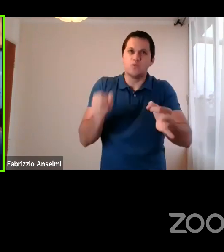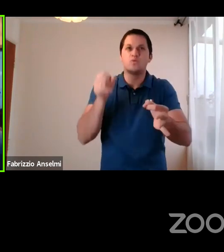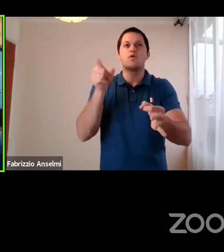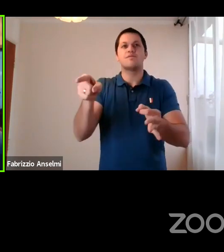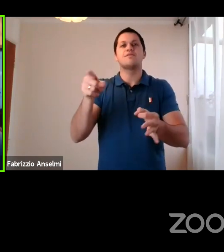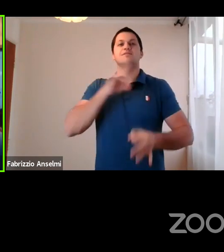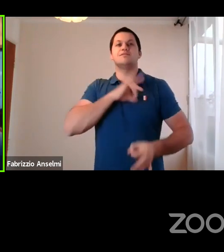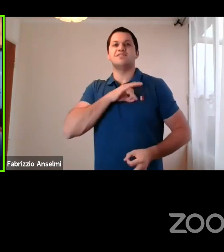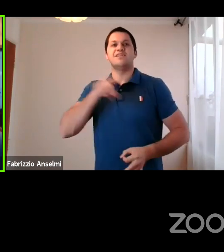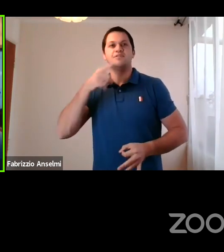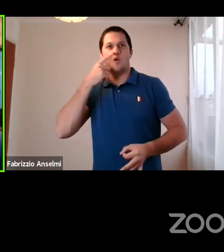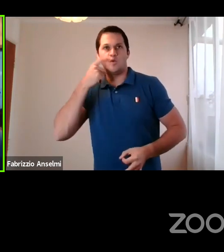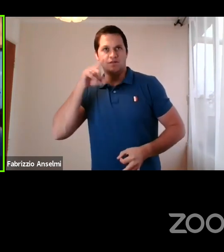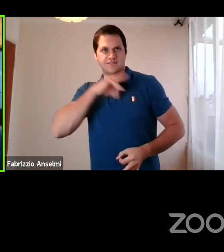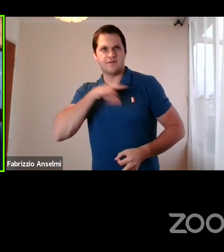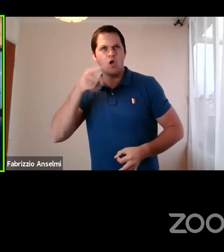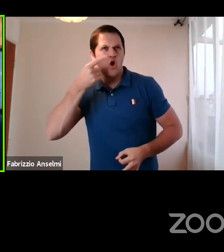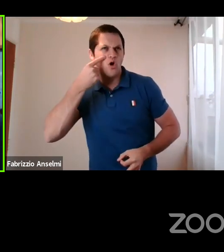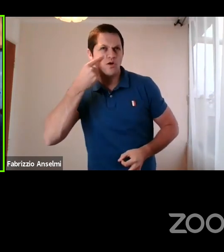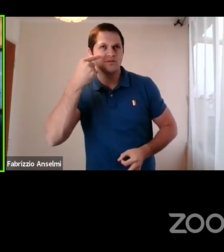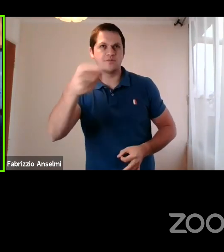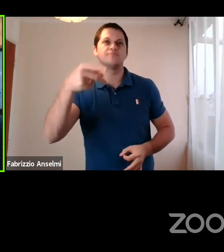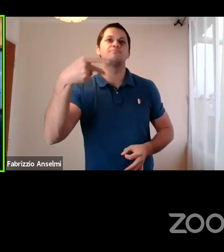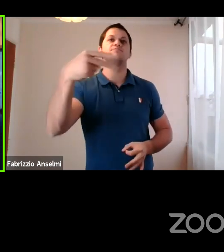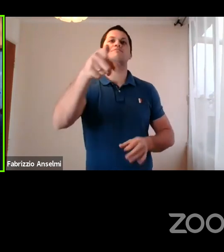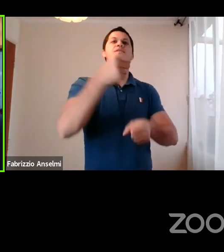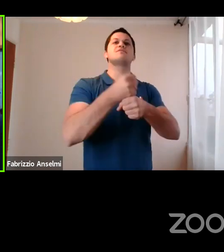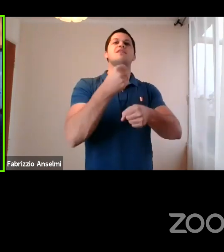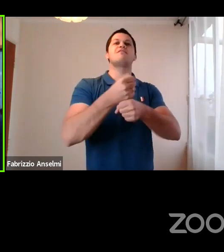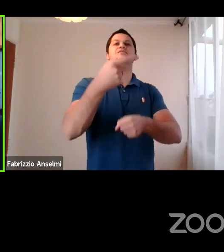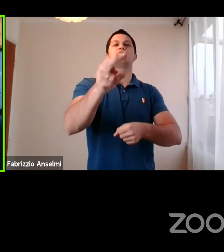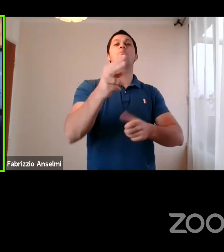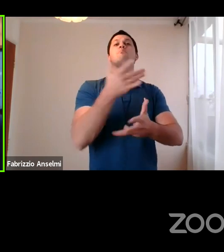porque estuvieron en la misma ciudad y en el mismo año. ¿Ya?